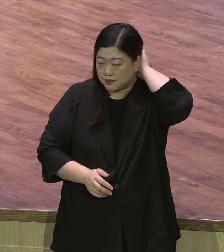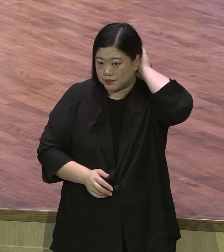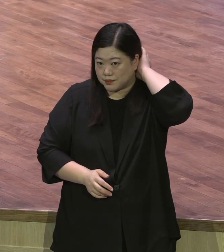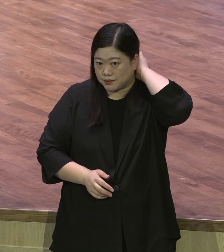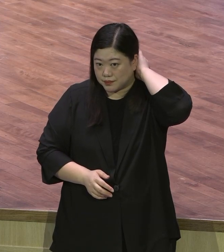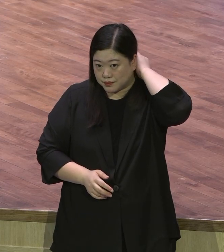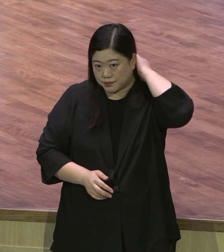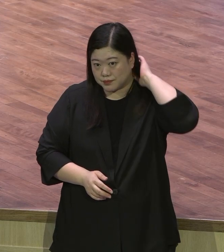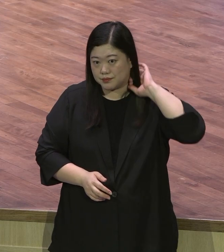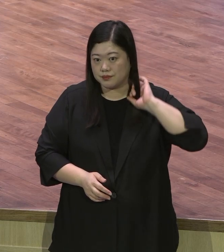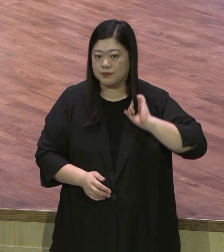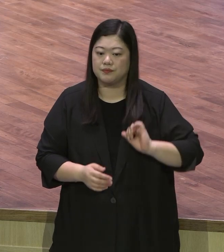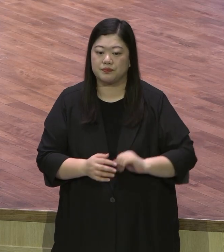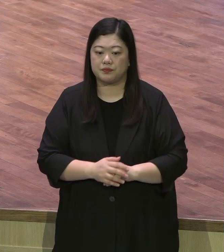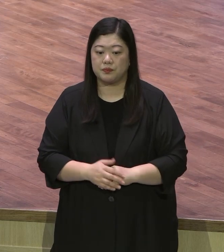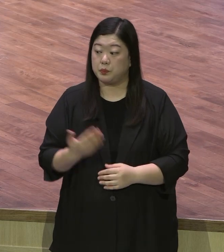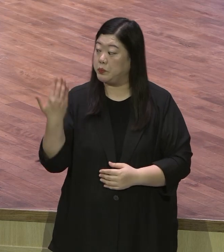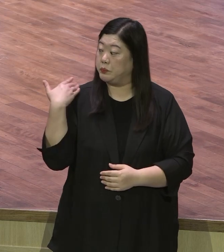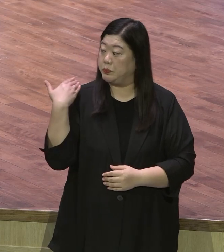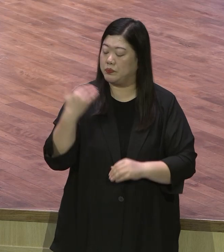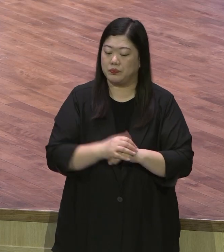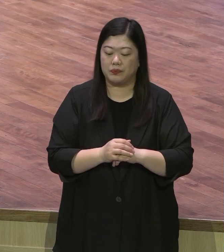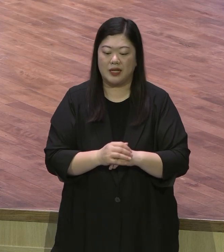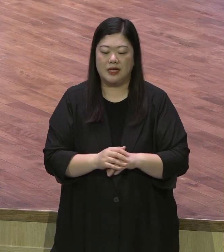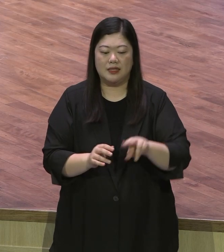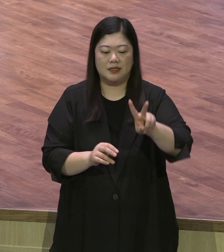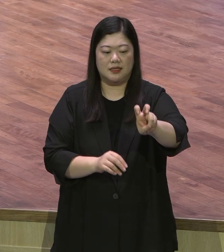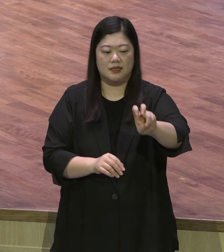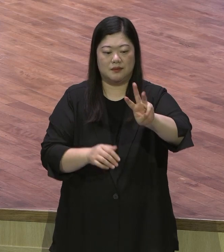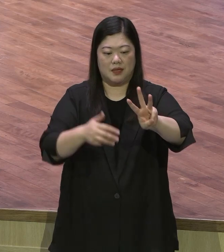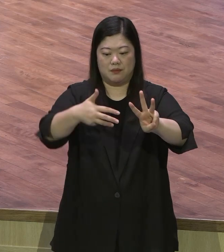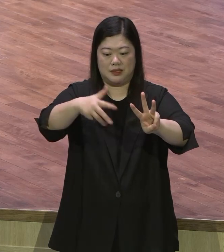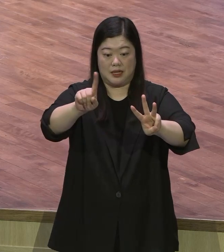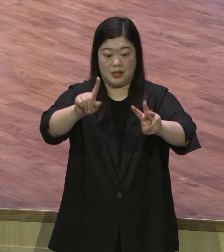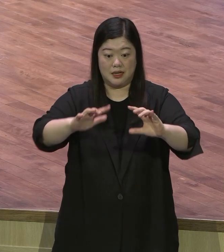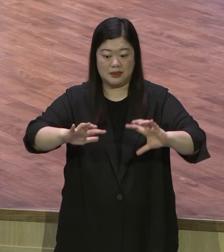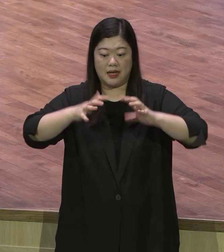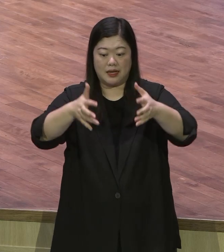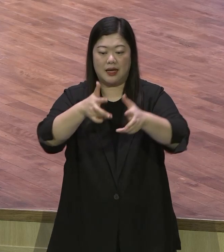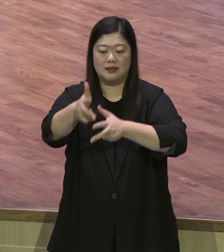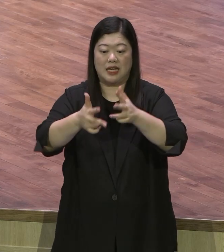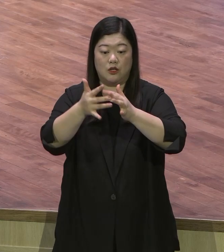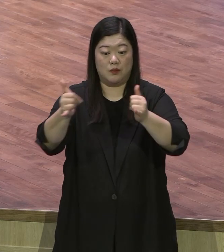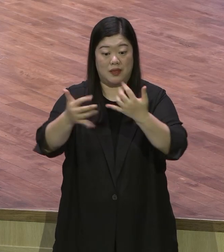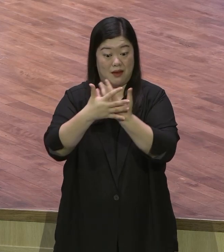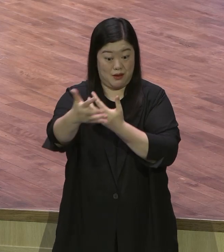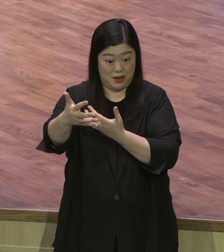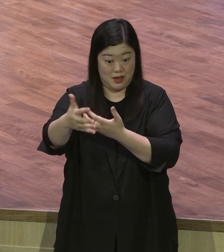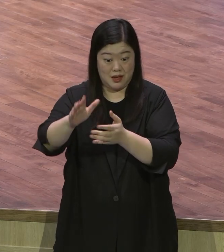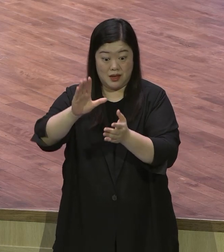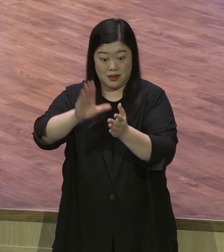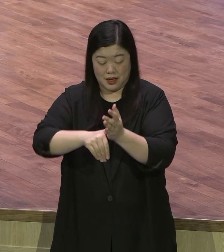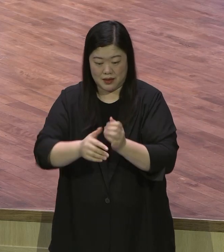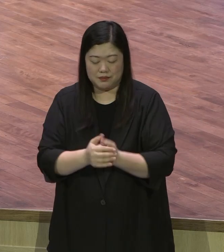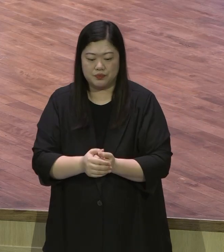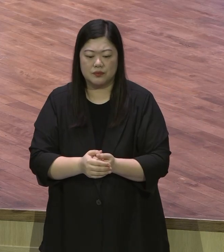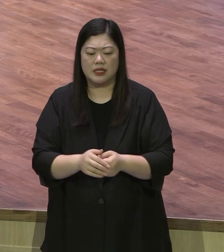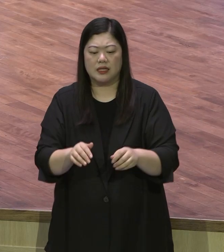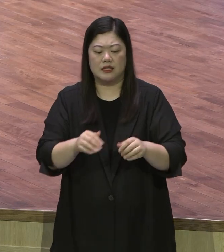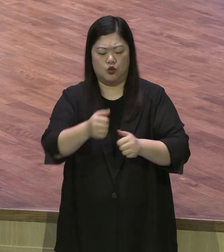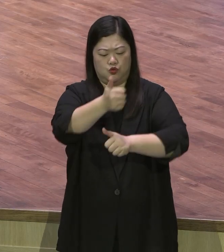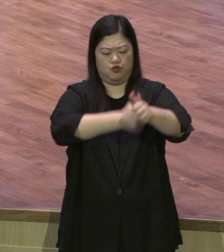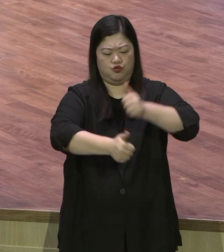온라인으로 진행되었던 제23차 세계 산업인 대회를 통해서 후대들을 위한 이 시스템 바르게 구축해 간다는